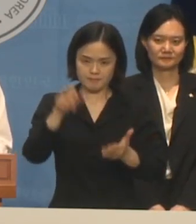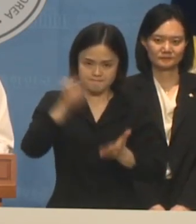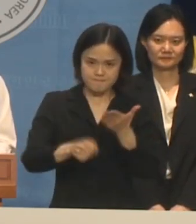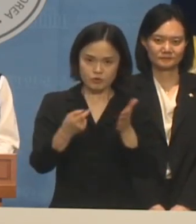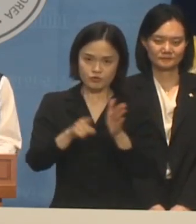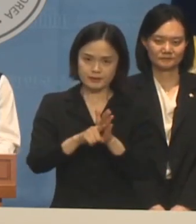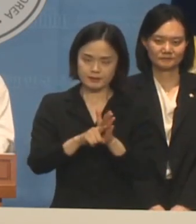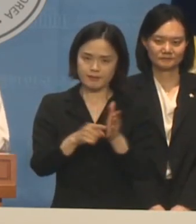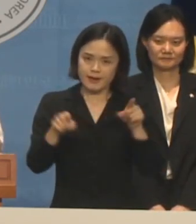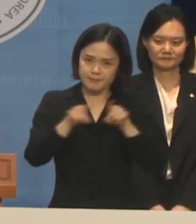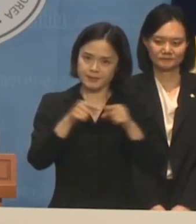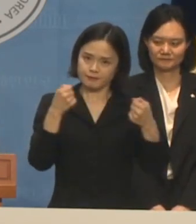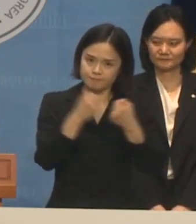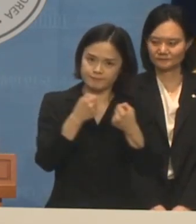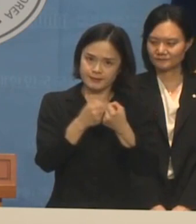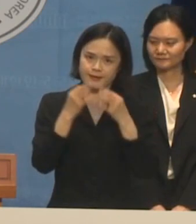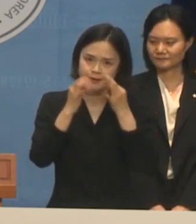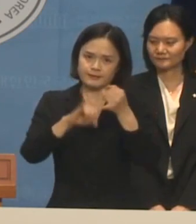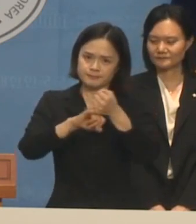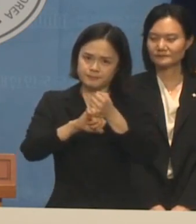나가겠습니다. 감사합니다.